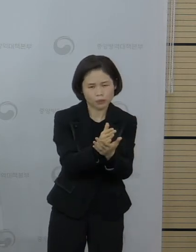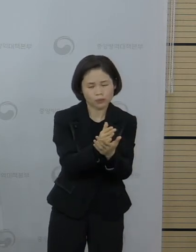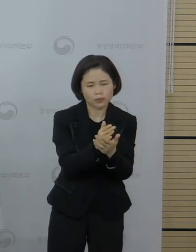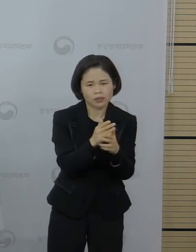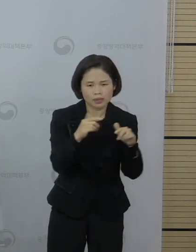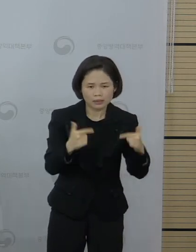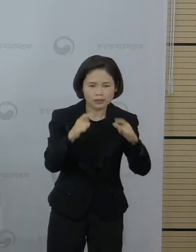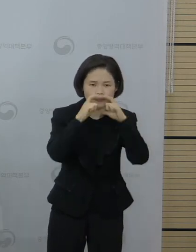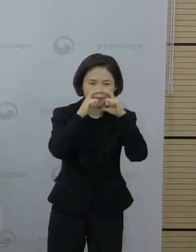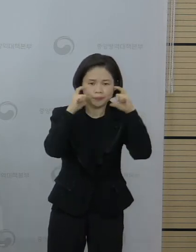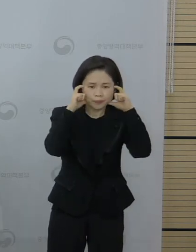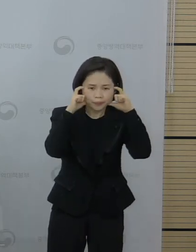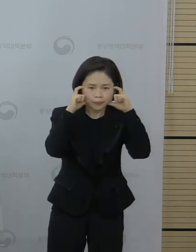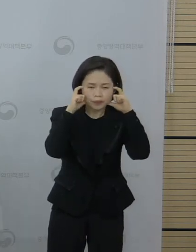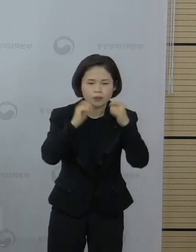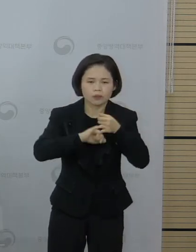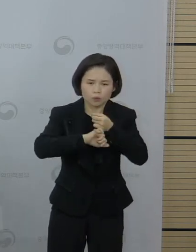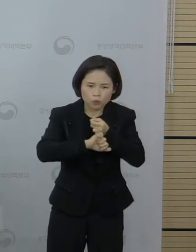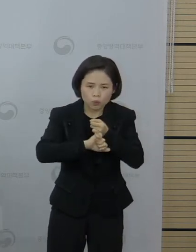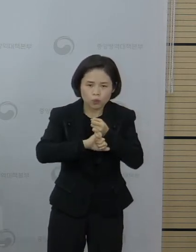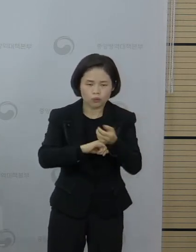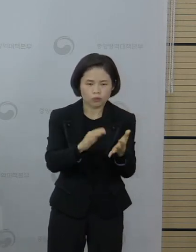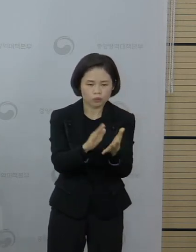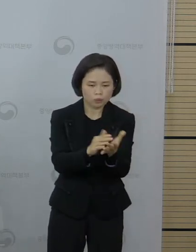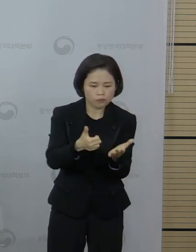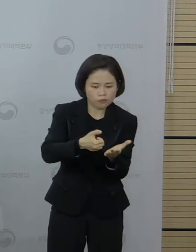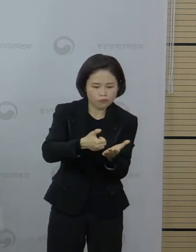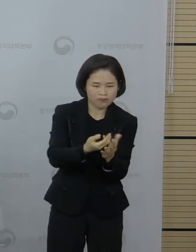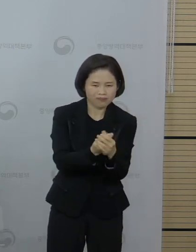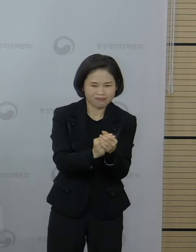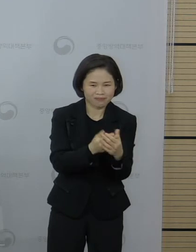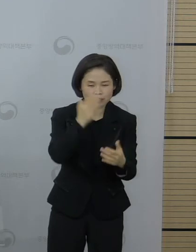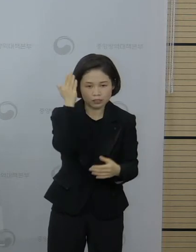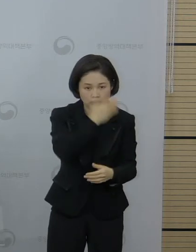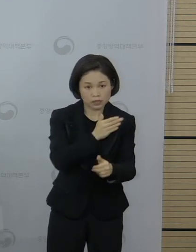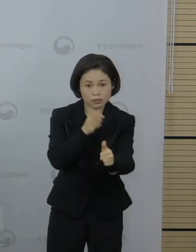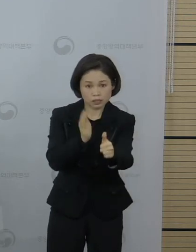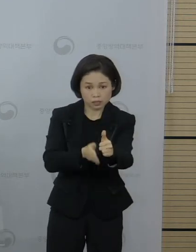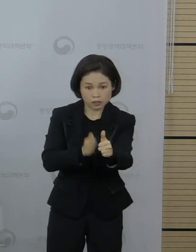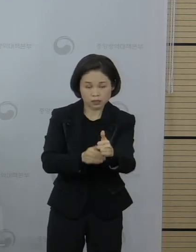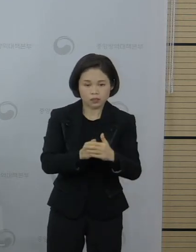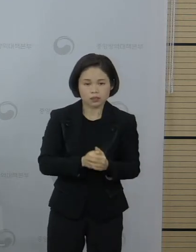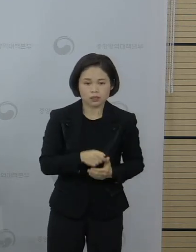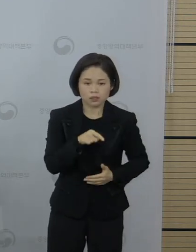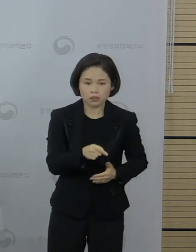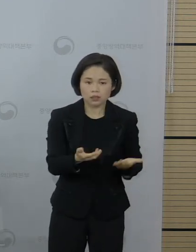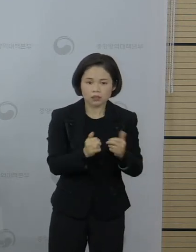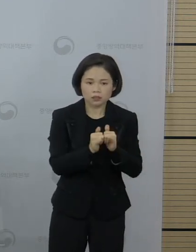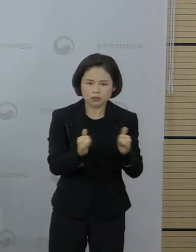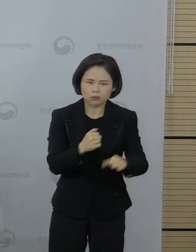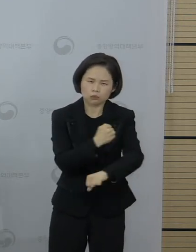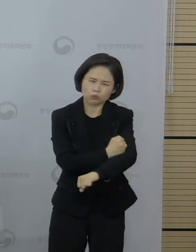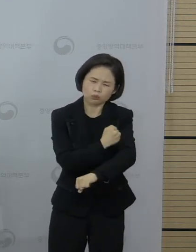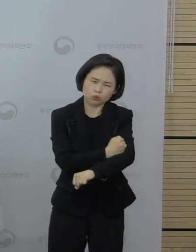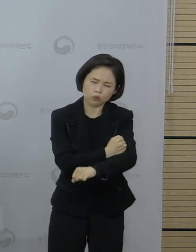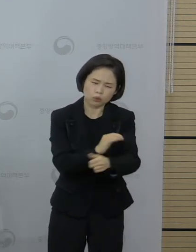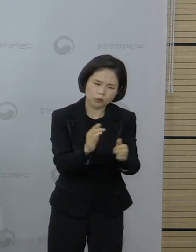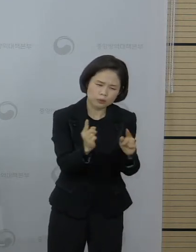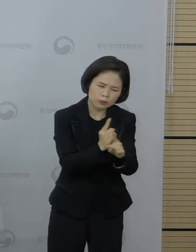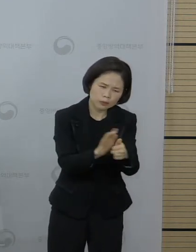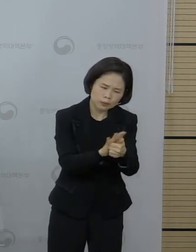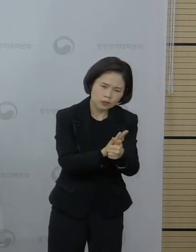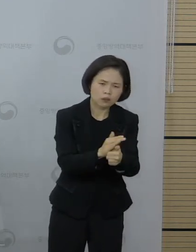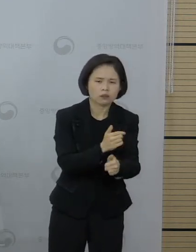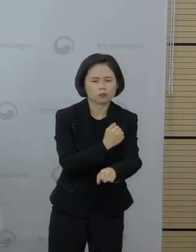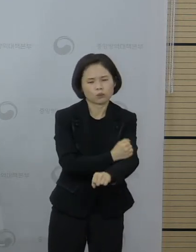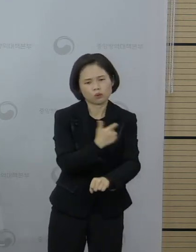및 손위생을 철저히 지켜주시기 바랍니다. 이러한 종사자분들의 노고가 크시지만 현재의